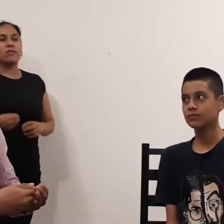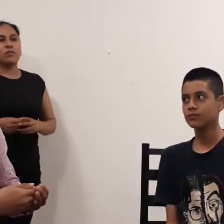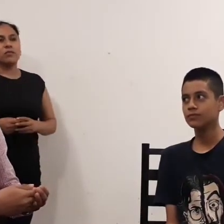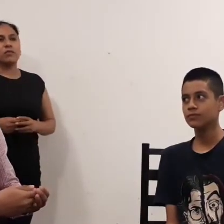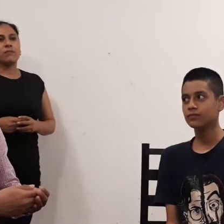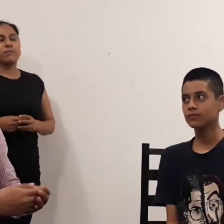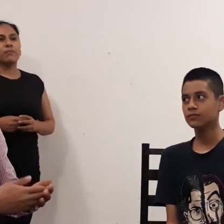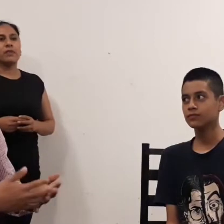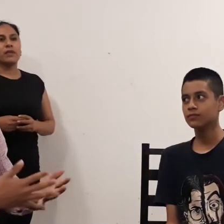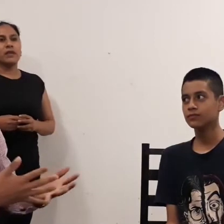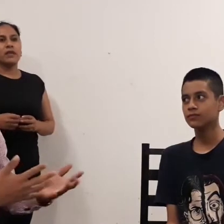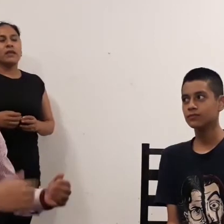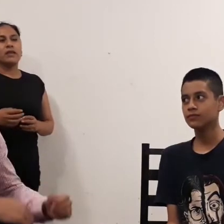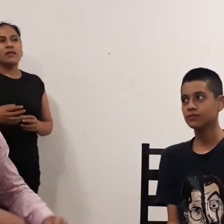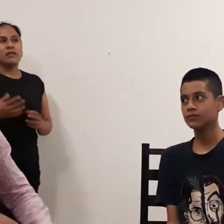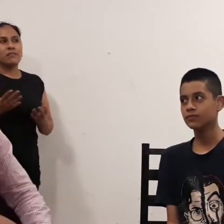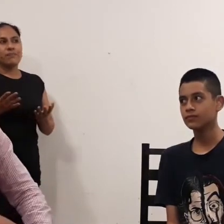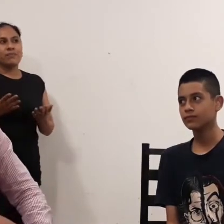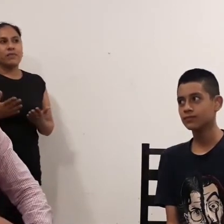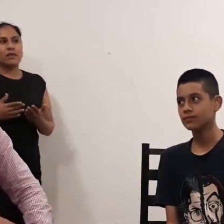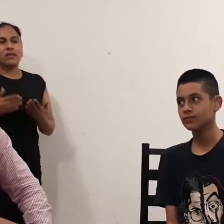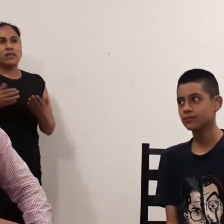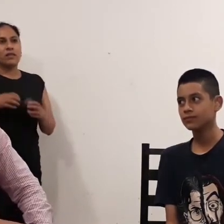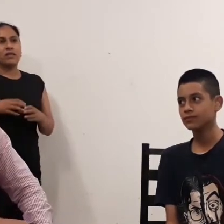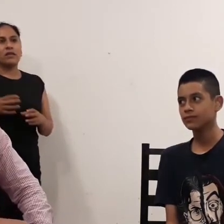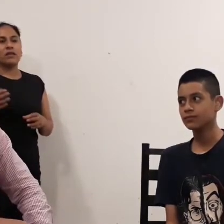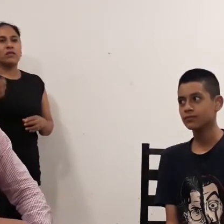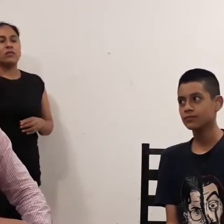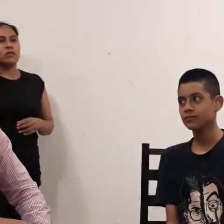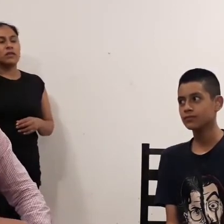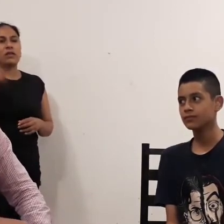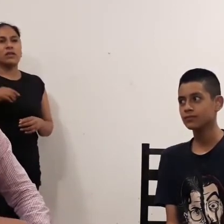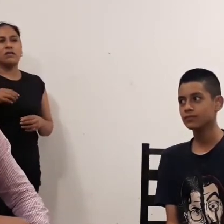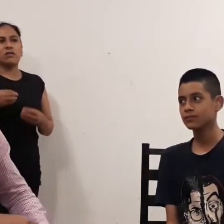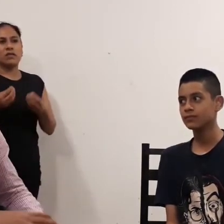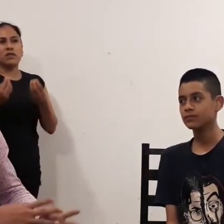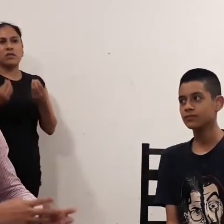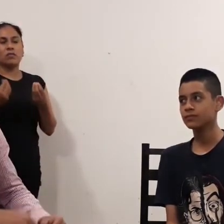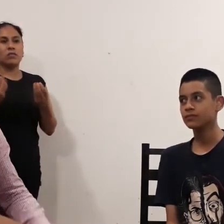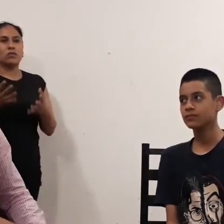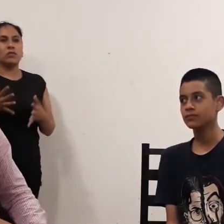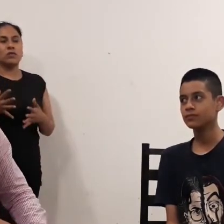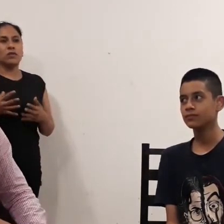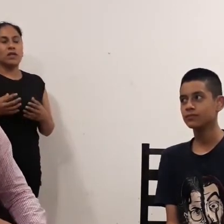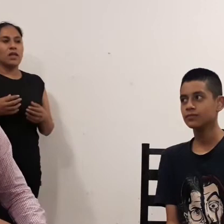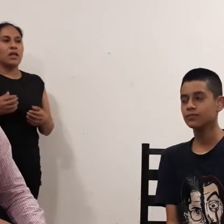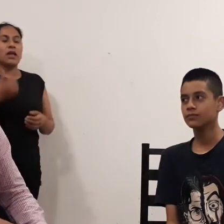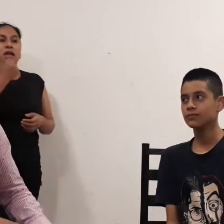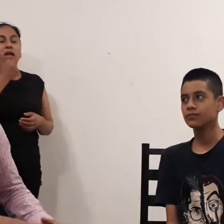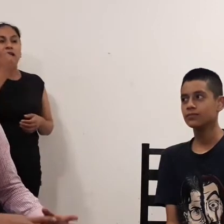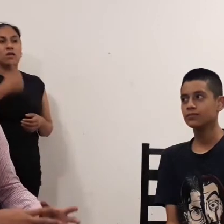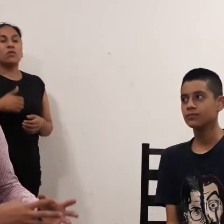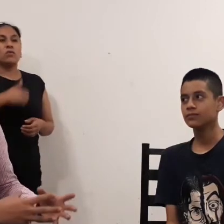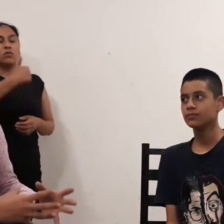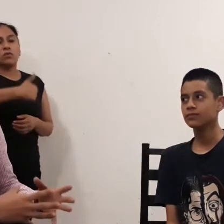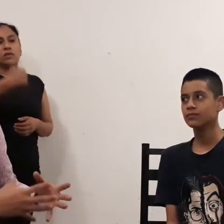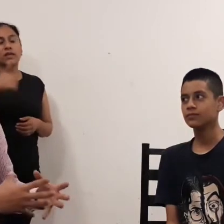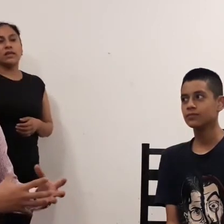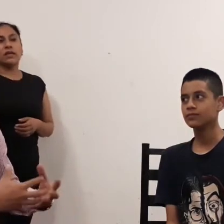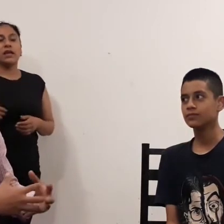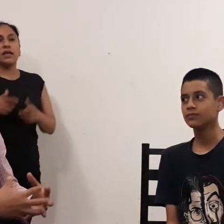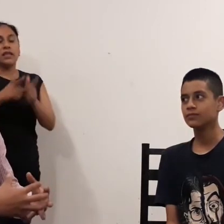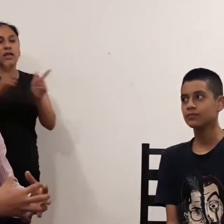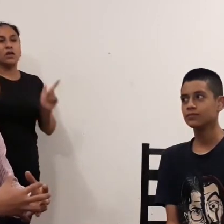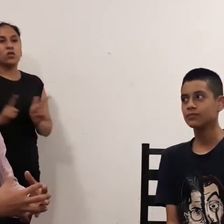este caso que yo creo que existe en todo México de la sobrepoblación de alumnos en cada grupo, lo que pues aunque el